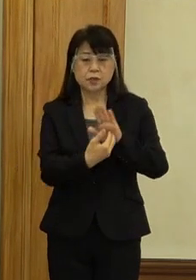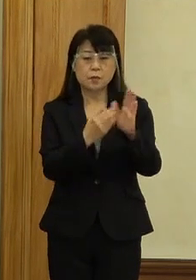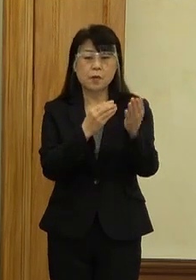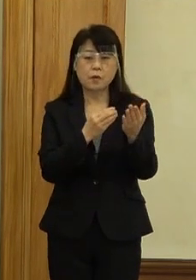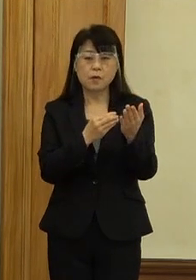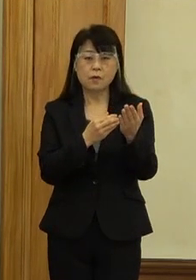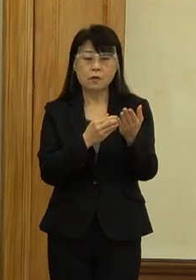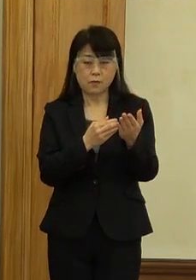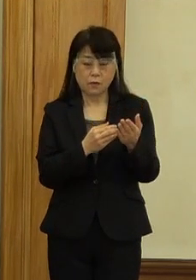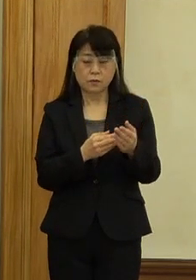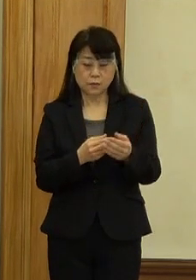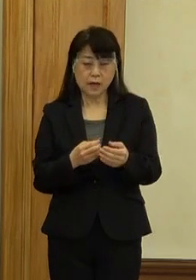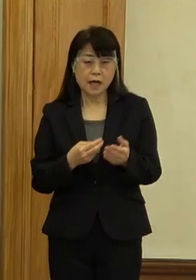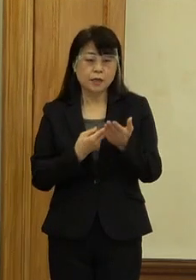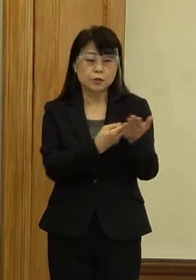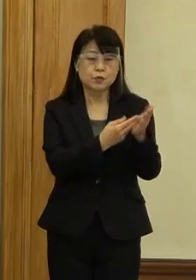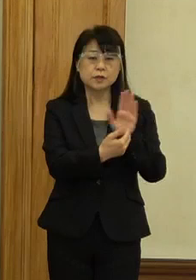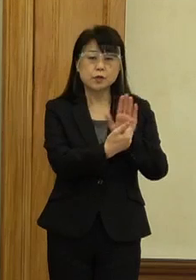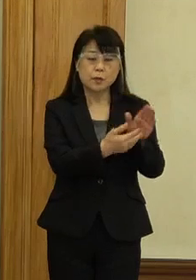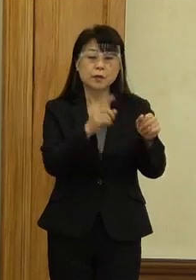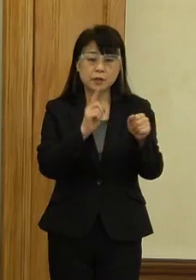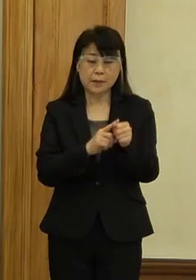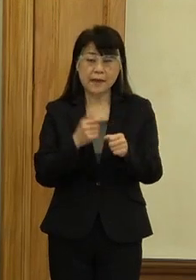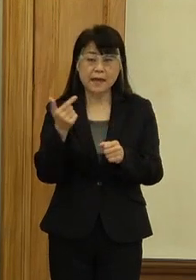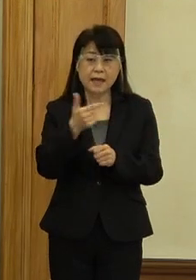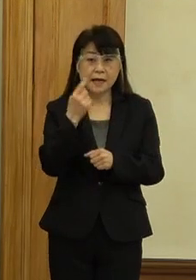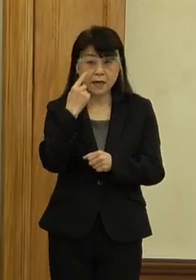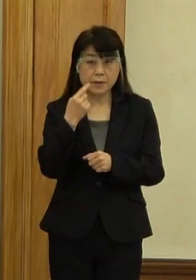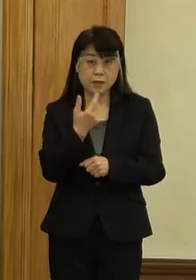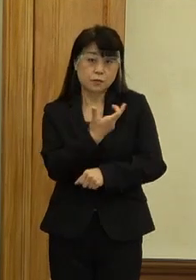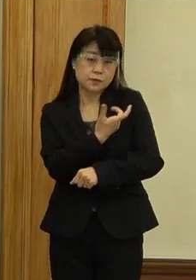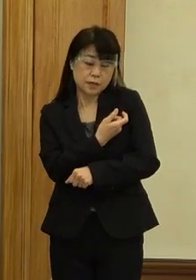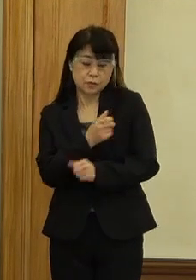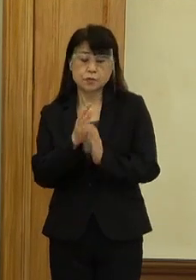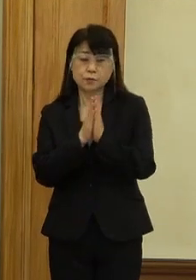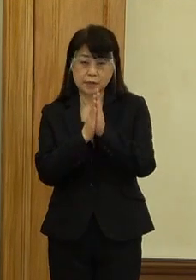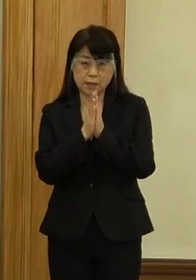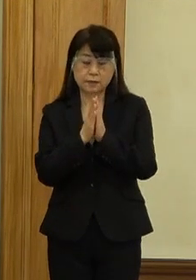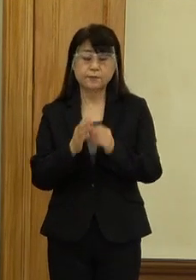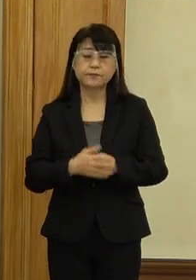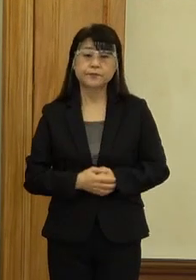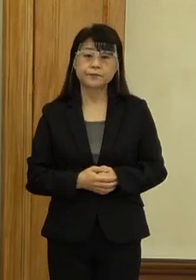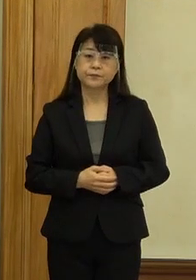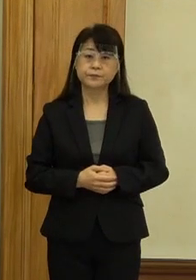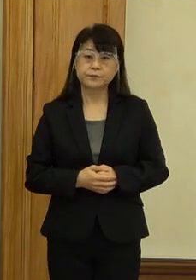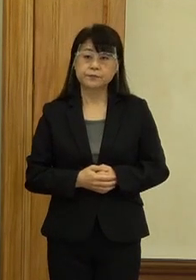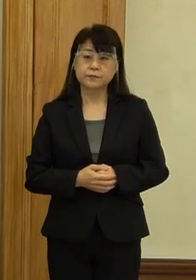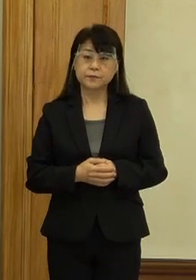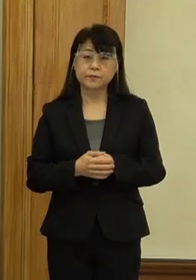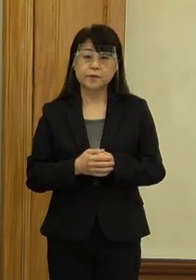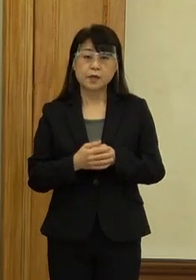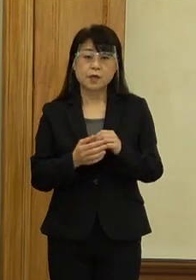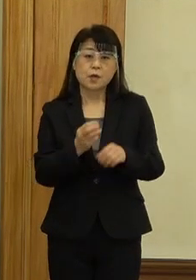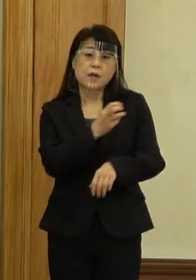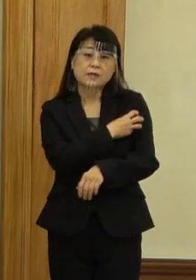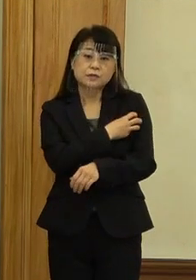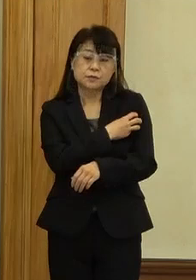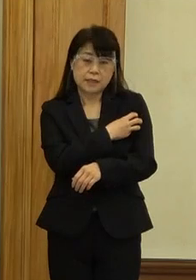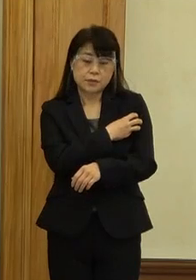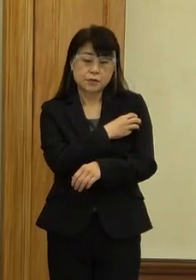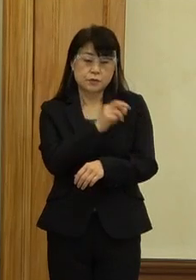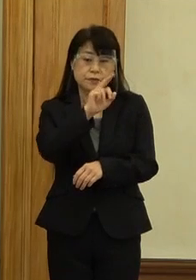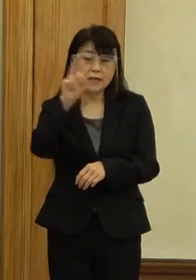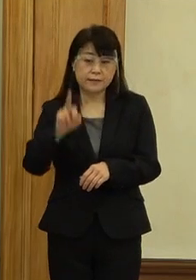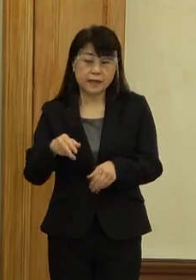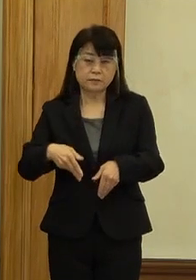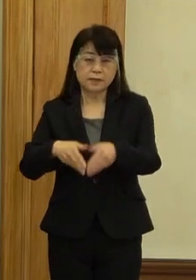予防効果を回復させるために早めの接種をお願いをいたします。県ではワクチン接種センターを設置